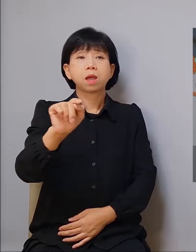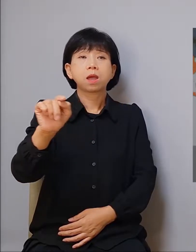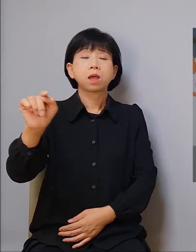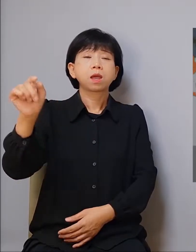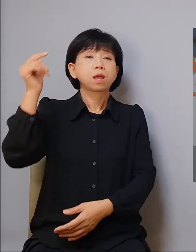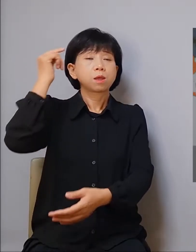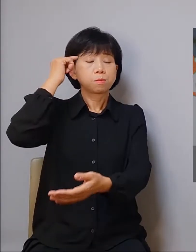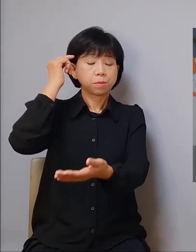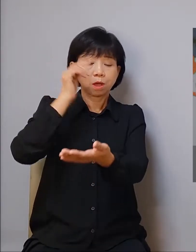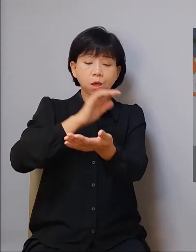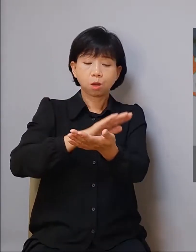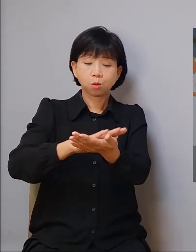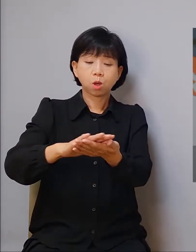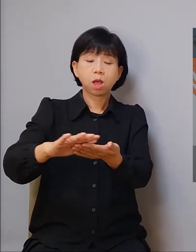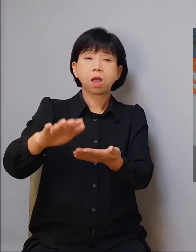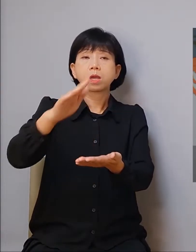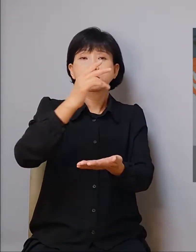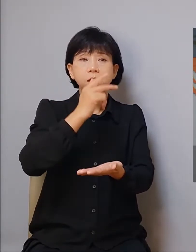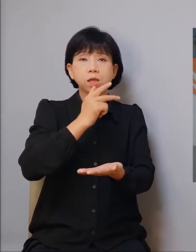보라.